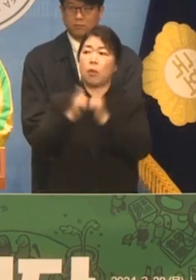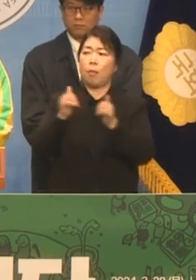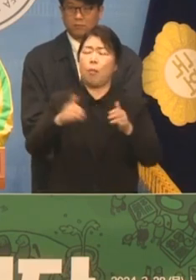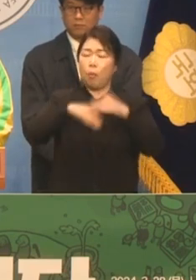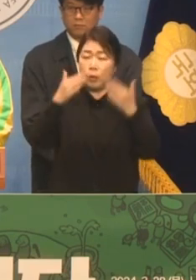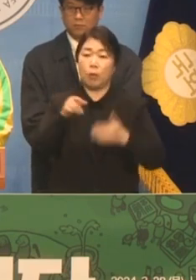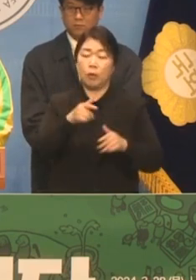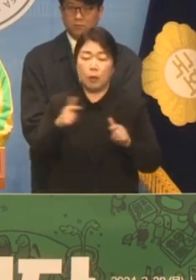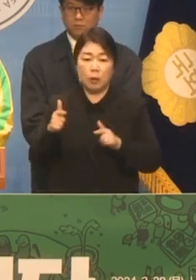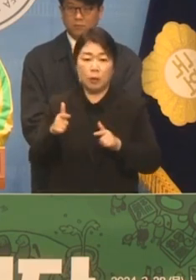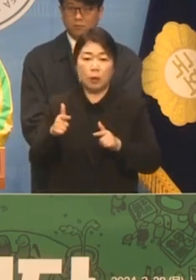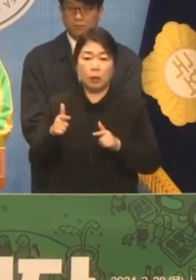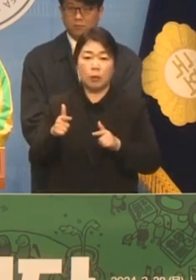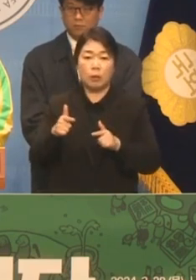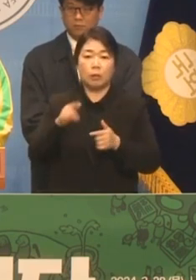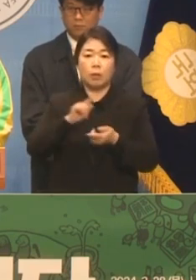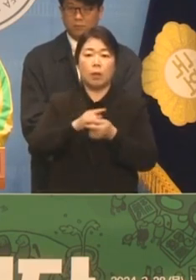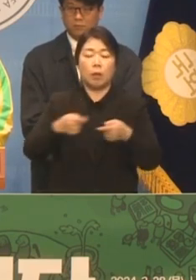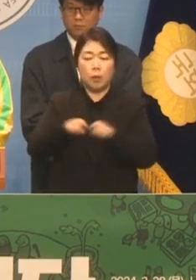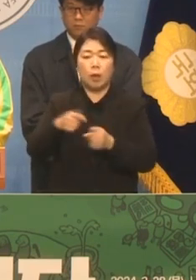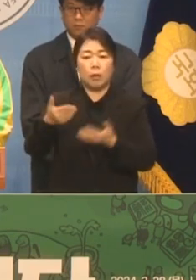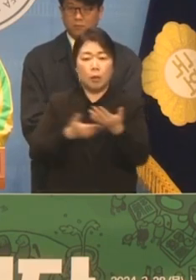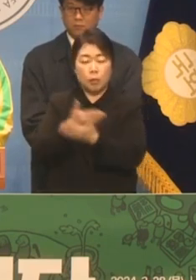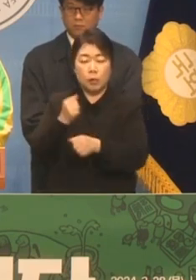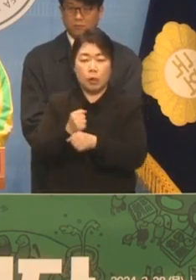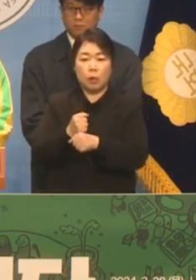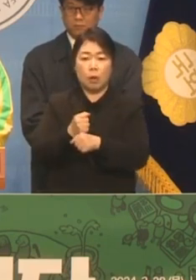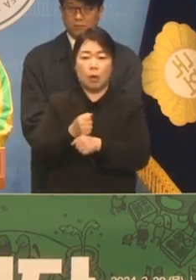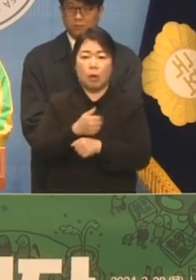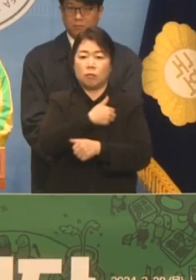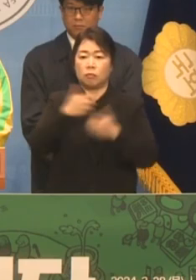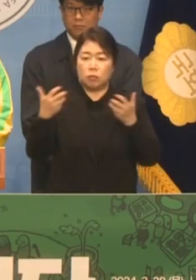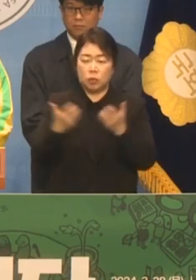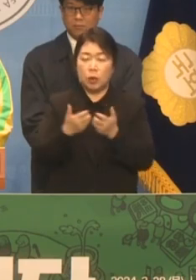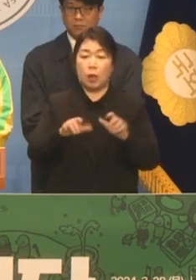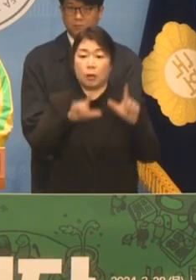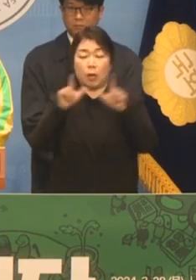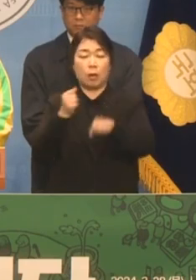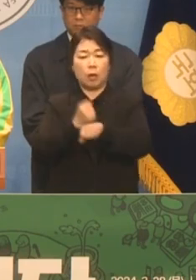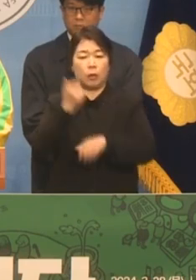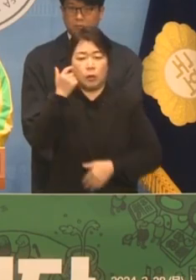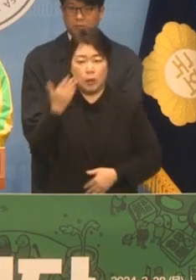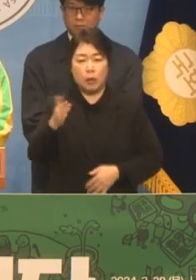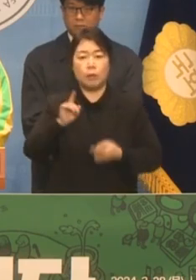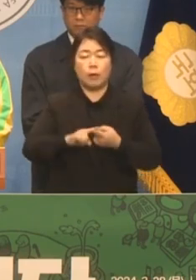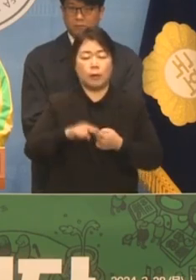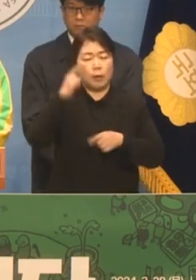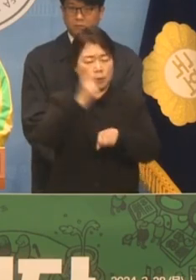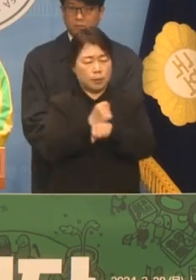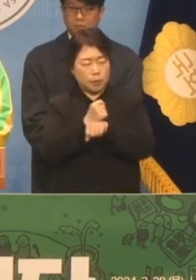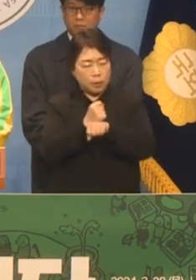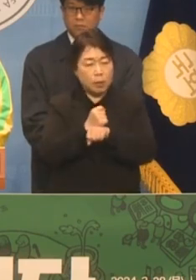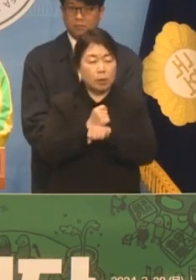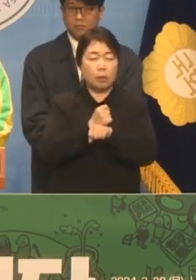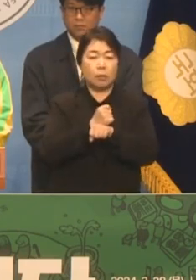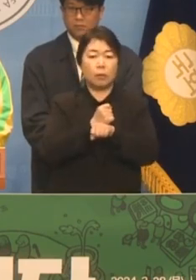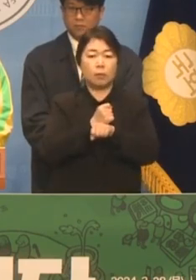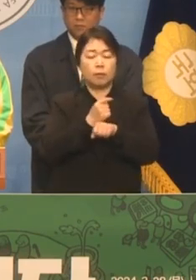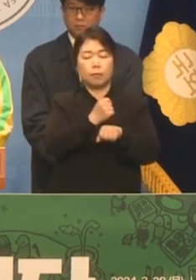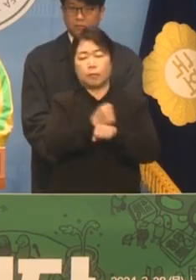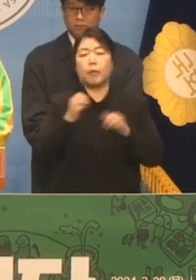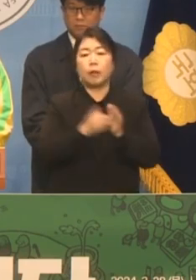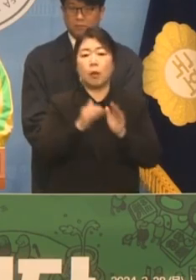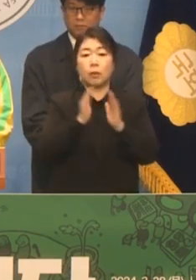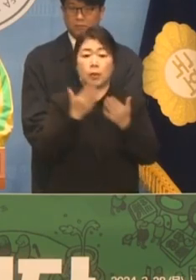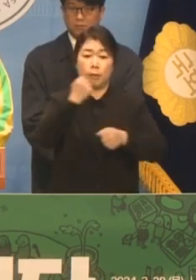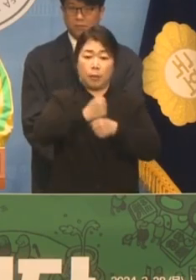가시를 함께 나누면서 풍 살아갈 수 있는 사회를 만들 것인지 그거에 대한 우리의 혼신의 열정이이 책 안에 담겨 있습니다